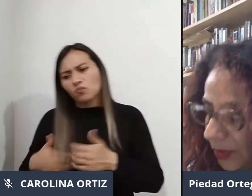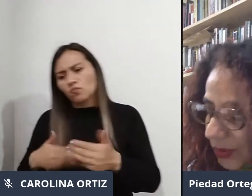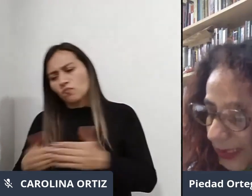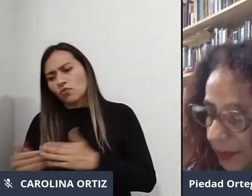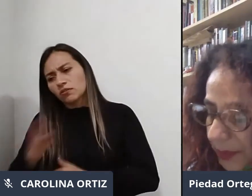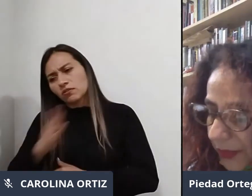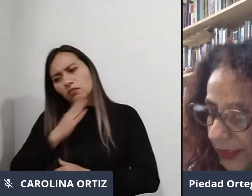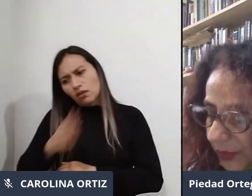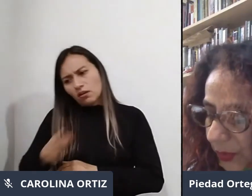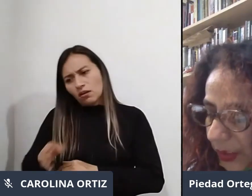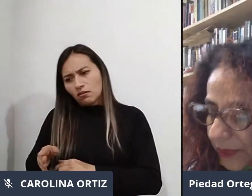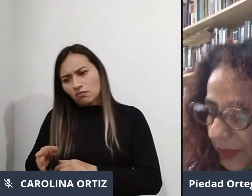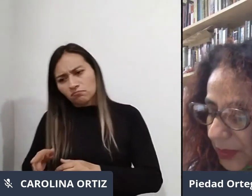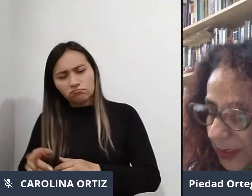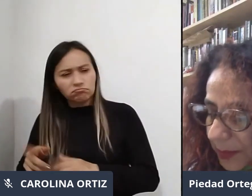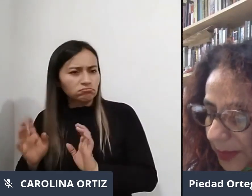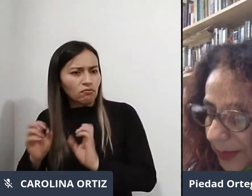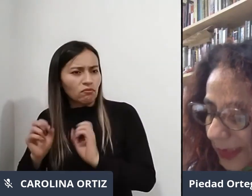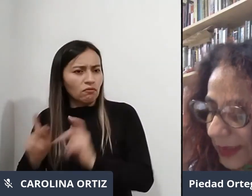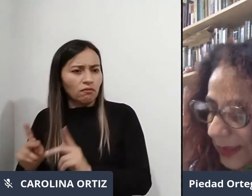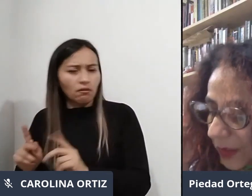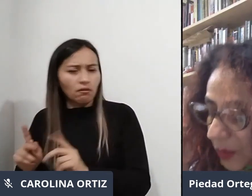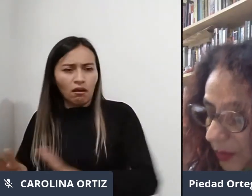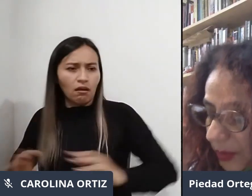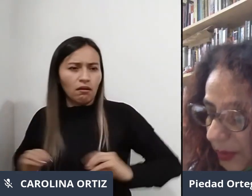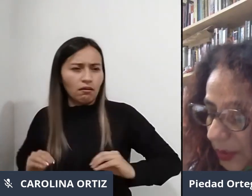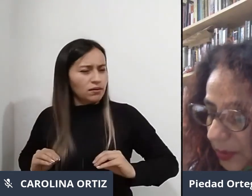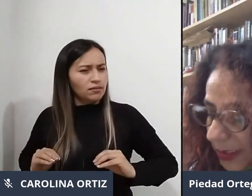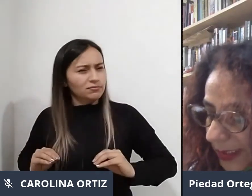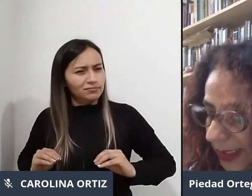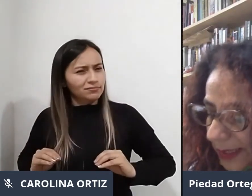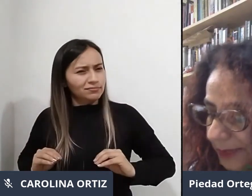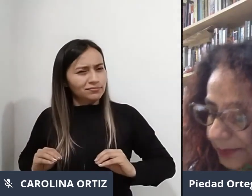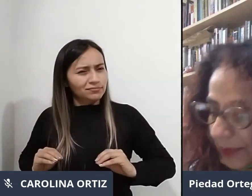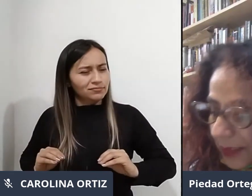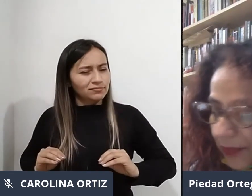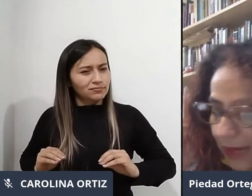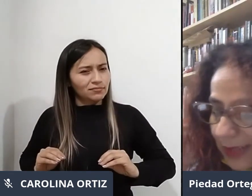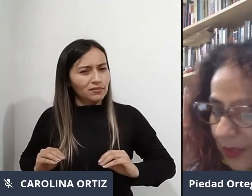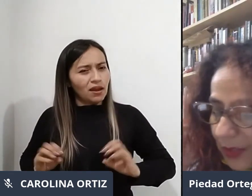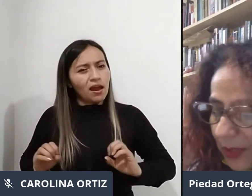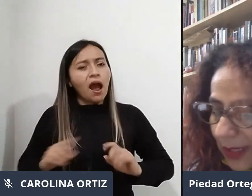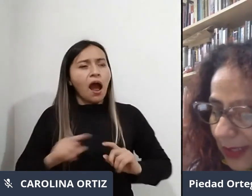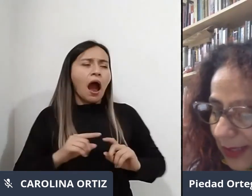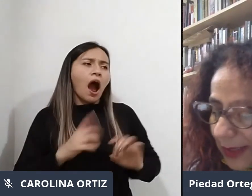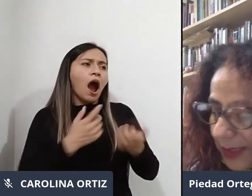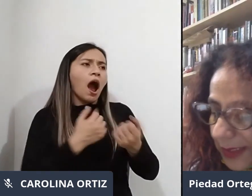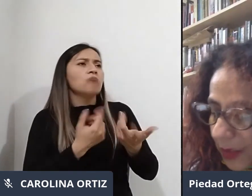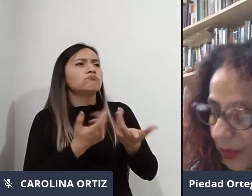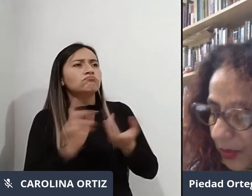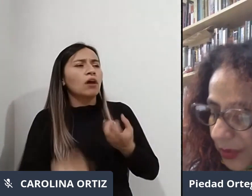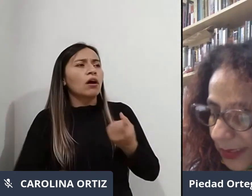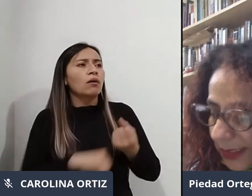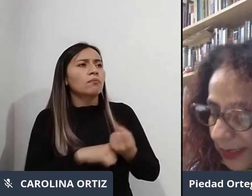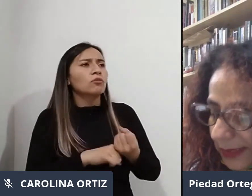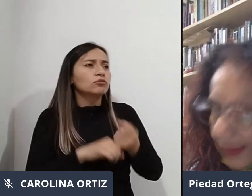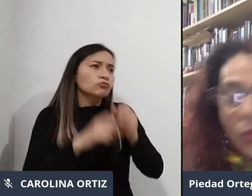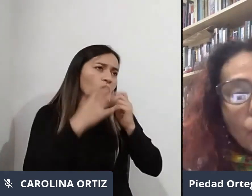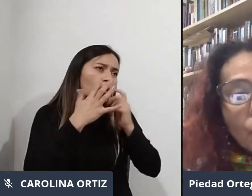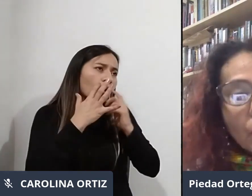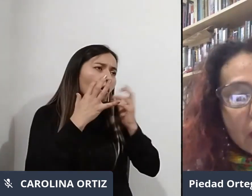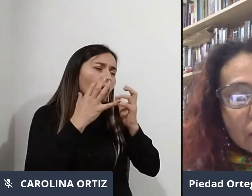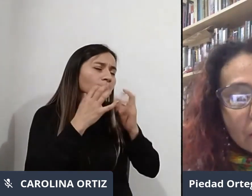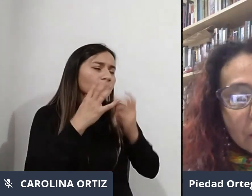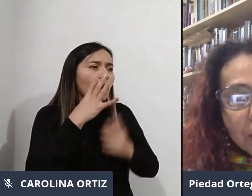puedo ser profesor en favor simplemente del hombre o de la humanidad, frase de una vaguedad demasiado contrastante con